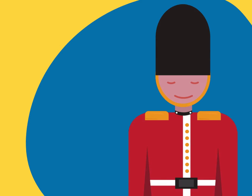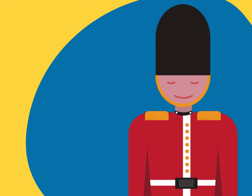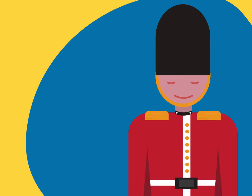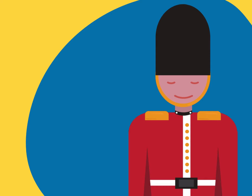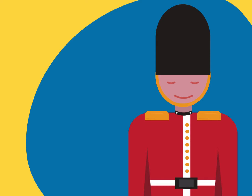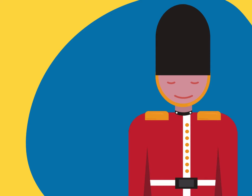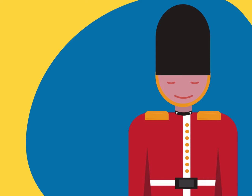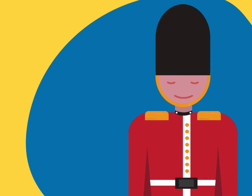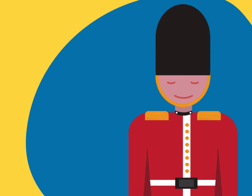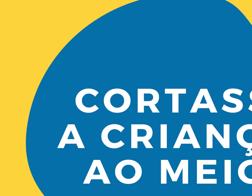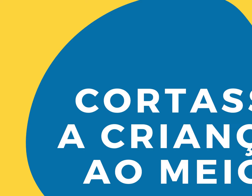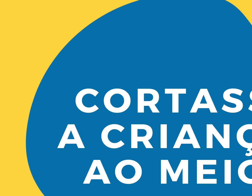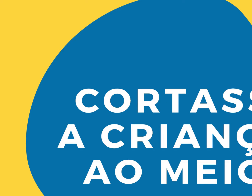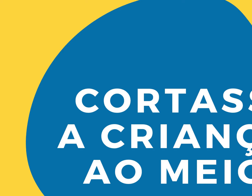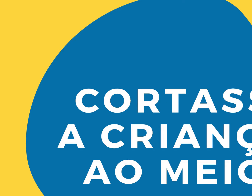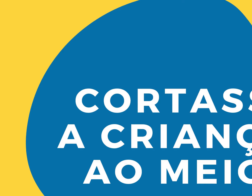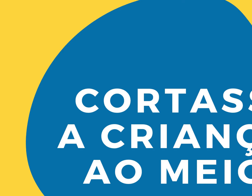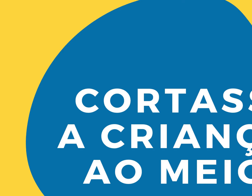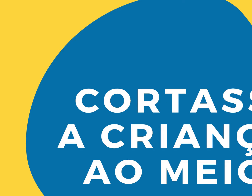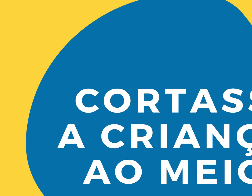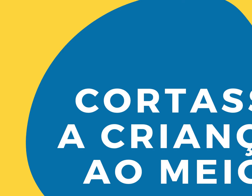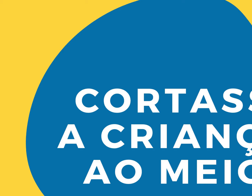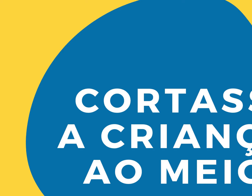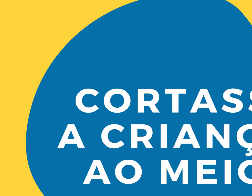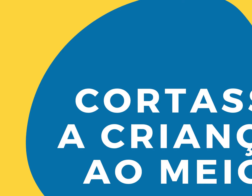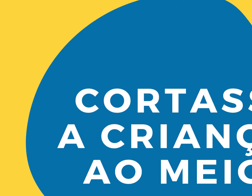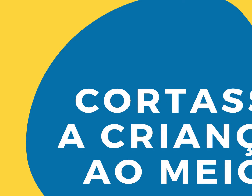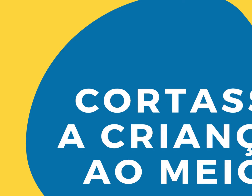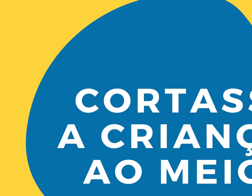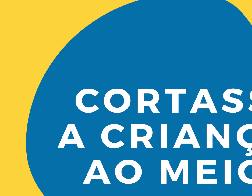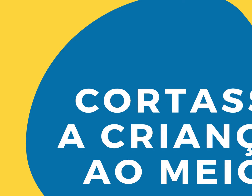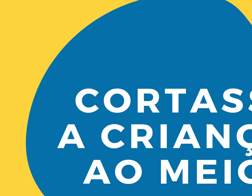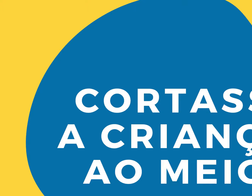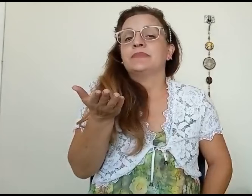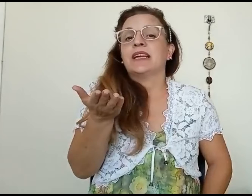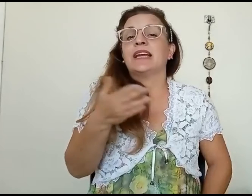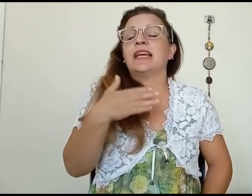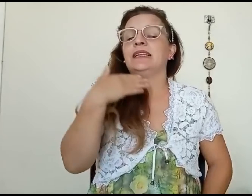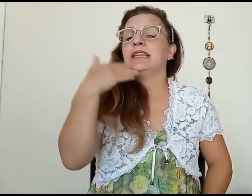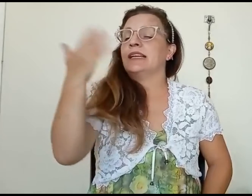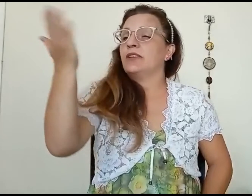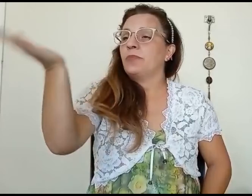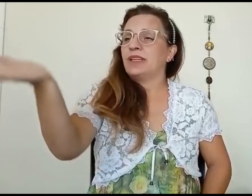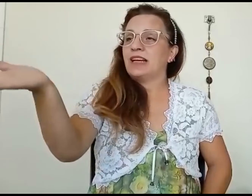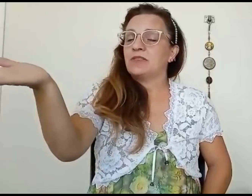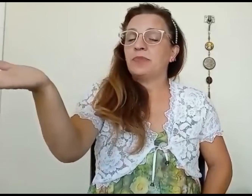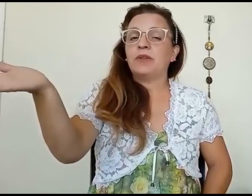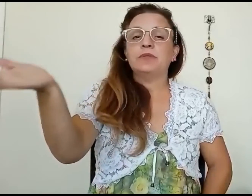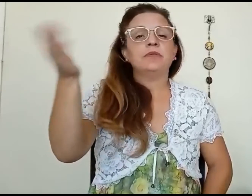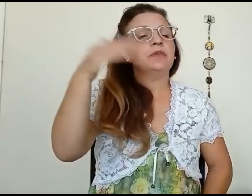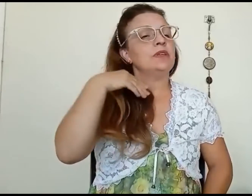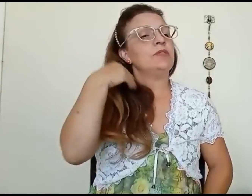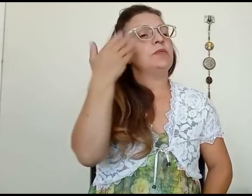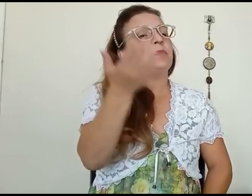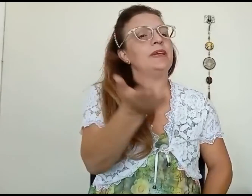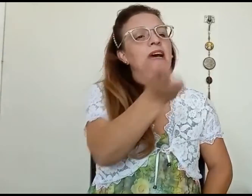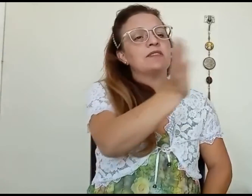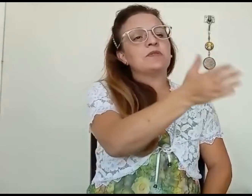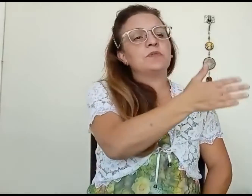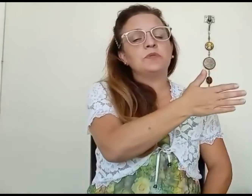ordenou que cortassem a criança ao meio. Assim, ele daria um pedaço para um e um pedaço